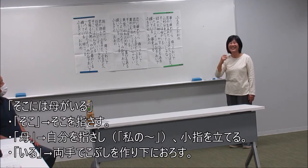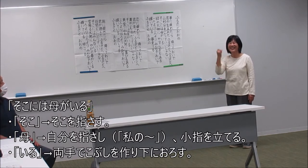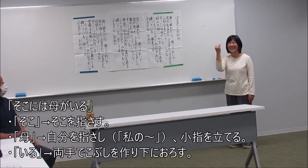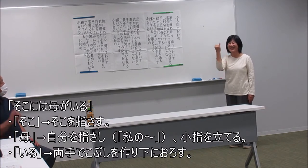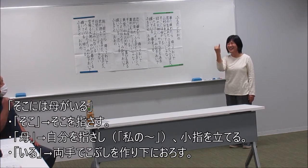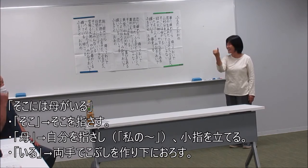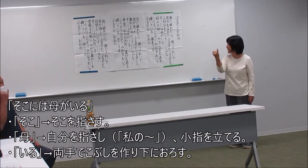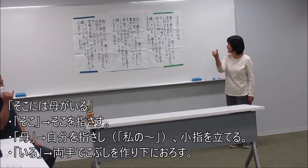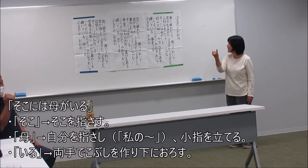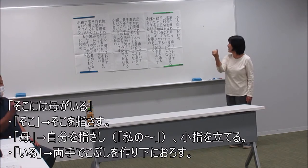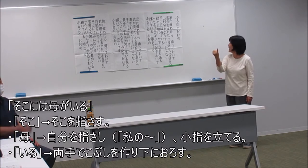腰が曲がる。